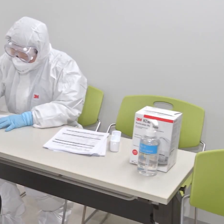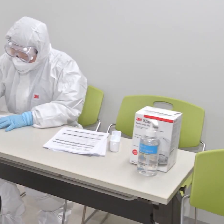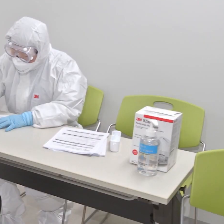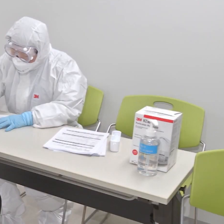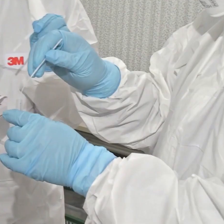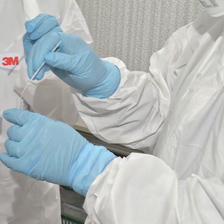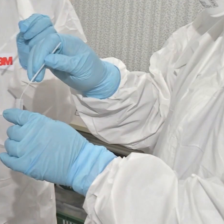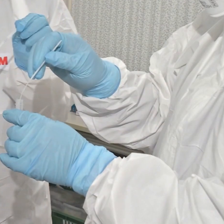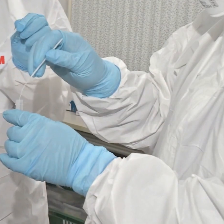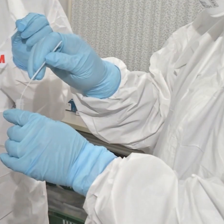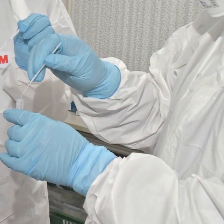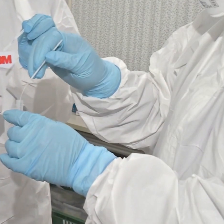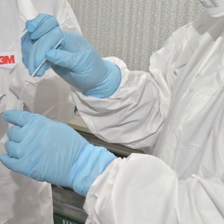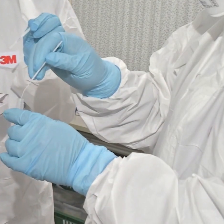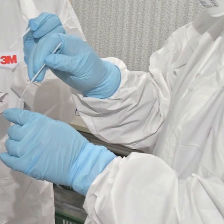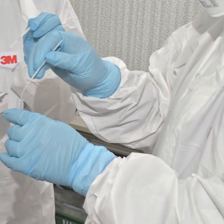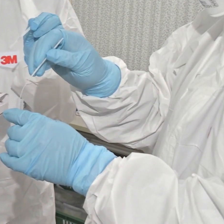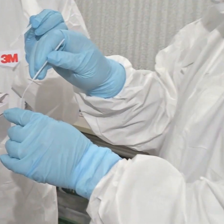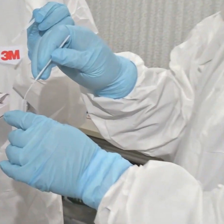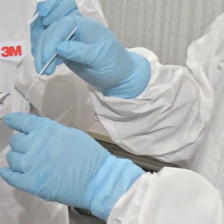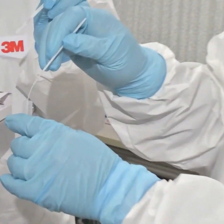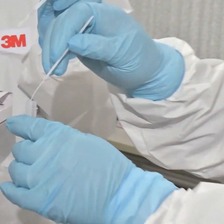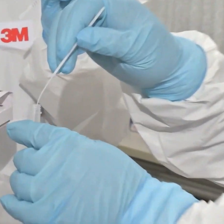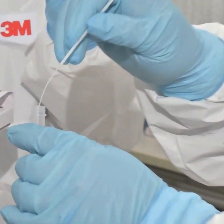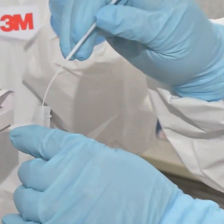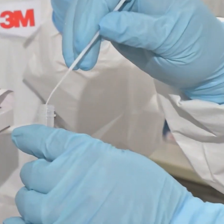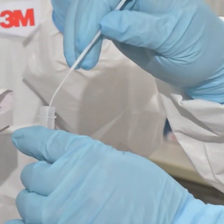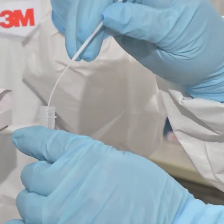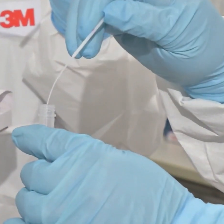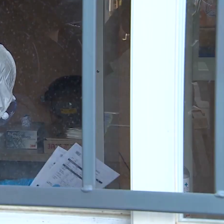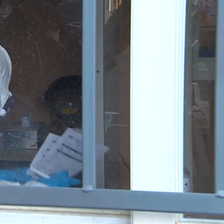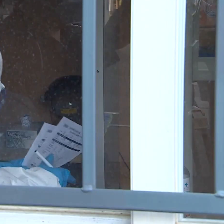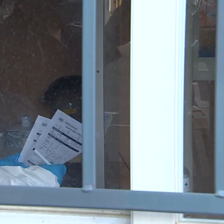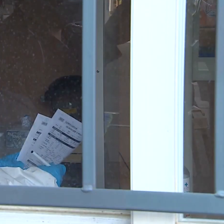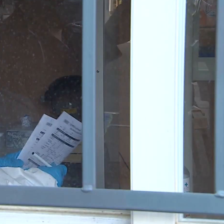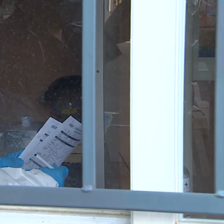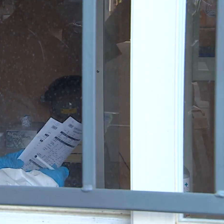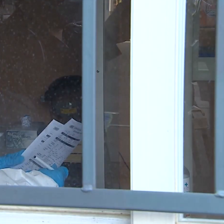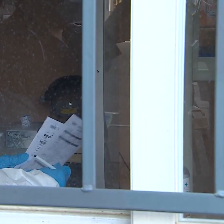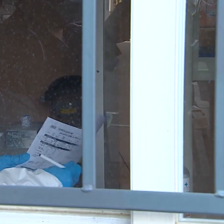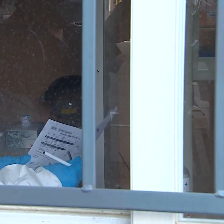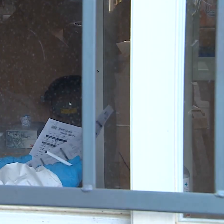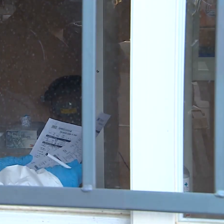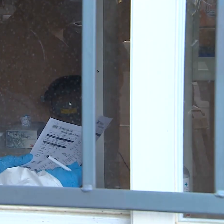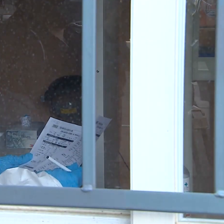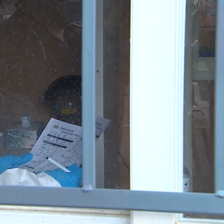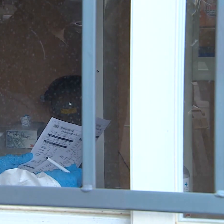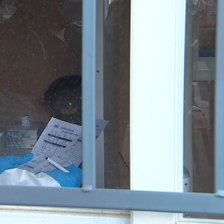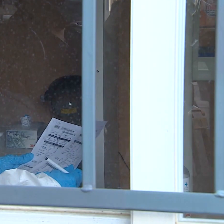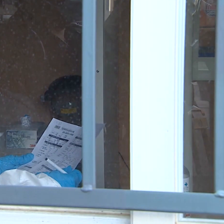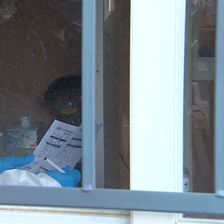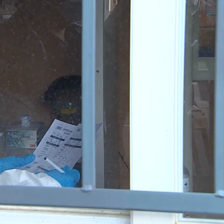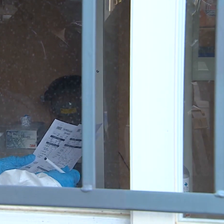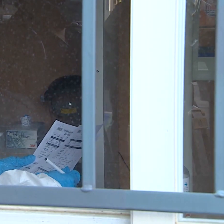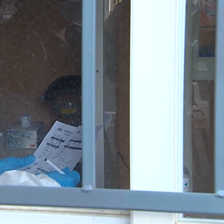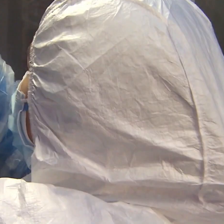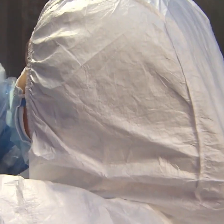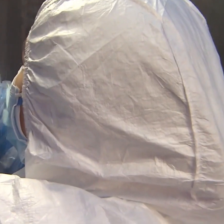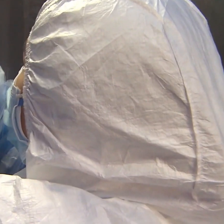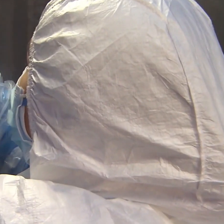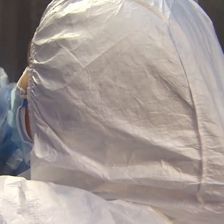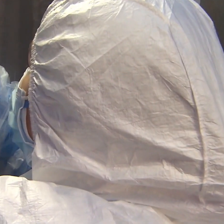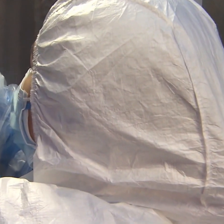기간을 자가격리를 하고 출근하기 하루 전에 검사를 받아서